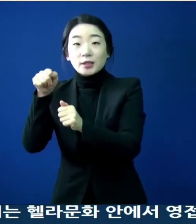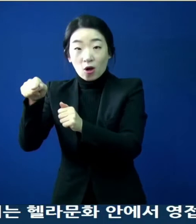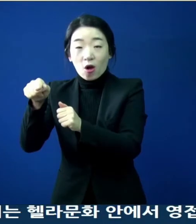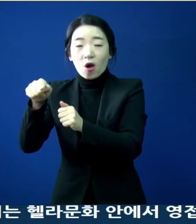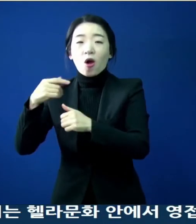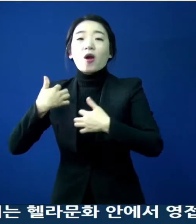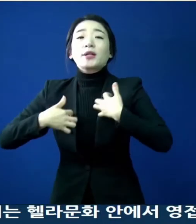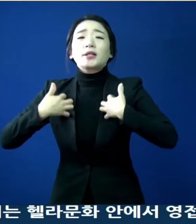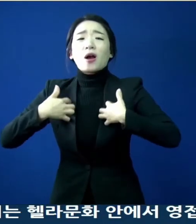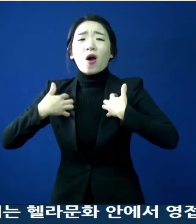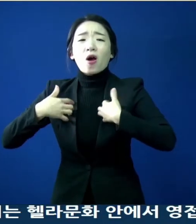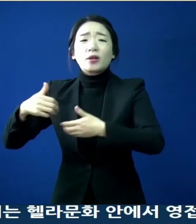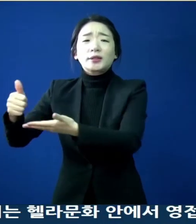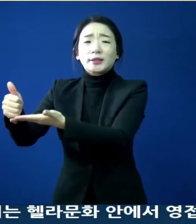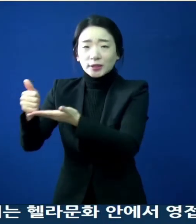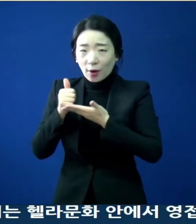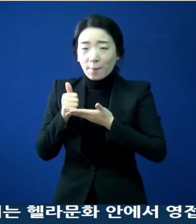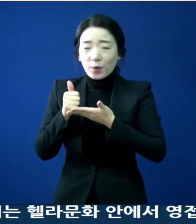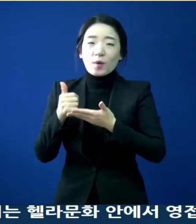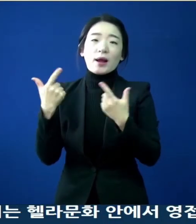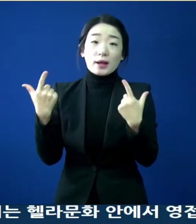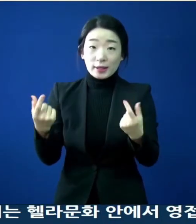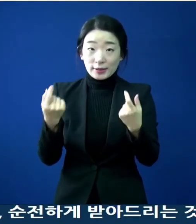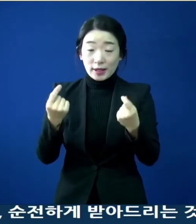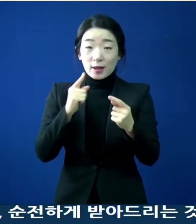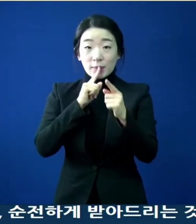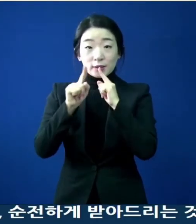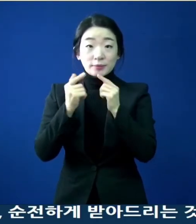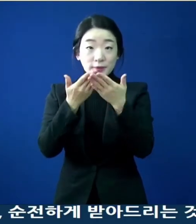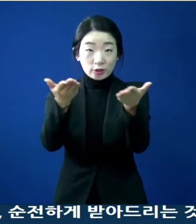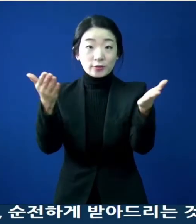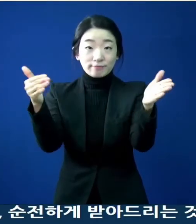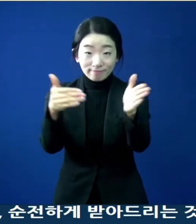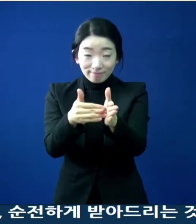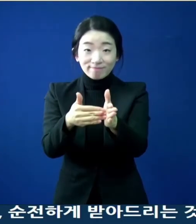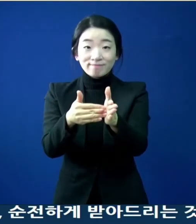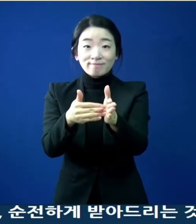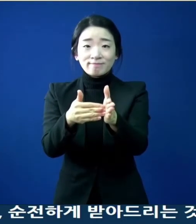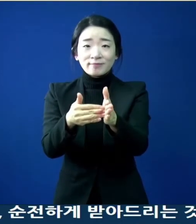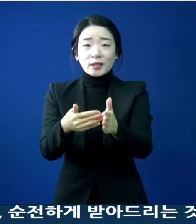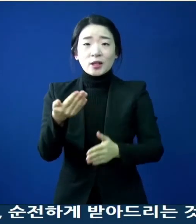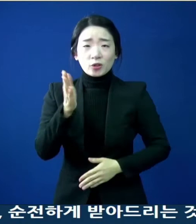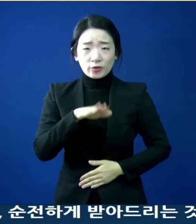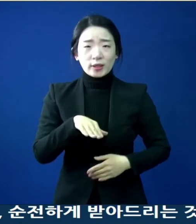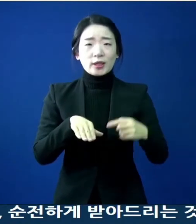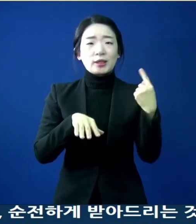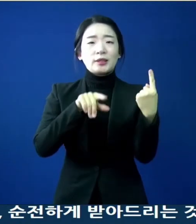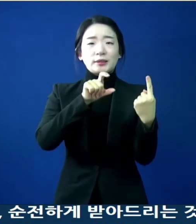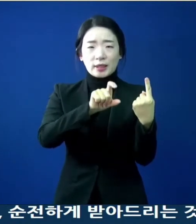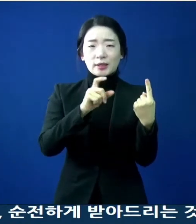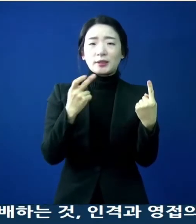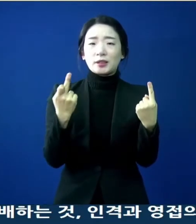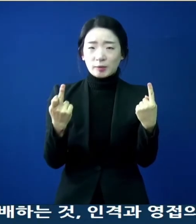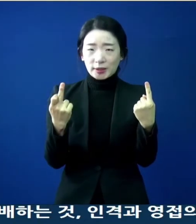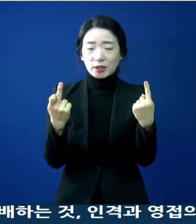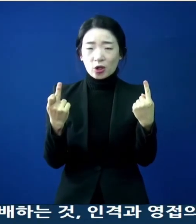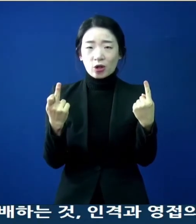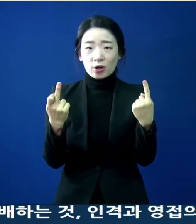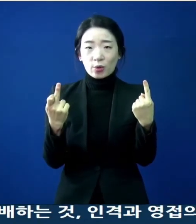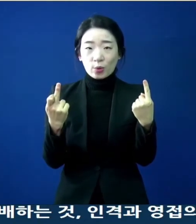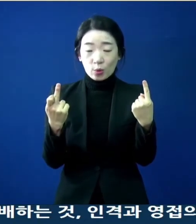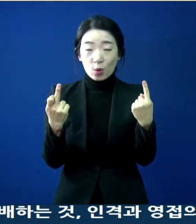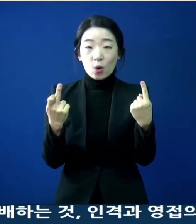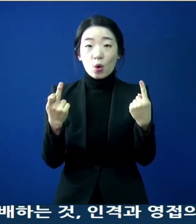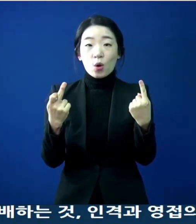다소 긴 설명을 했는데 12절에서는 그 영접이란 말을 매우 쉬운 동의어로